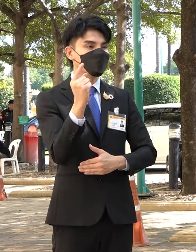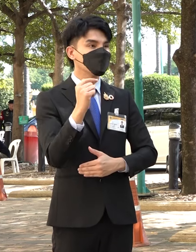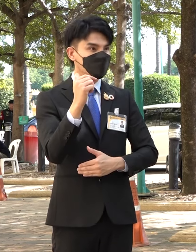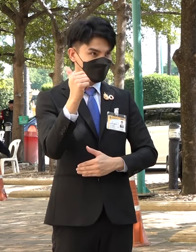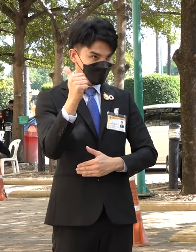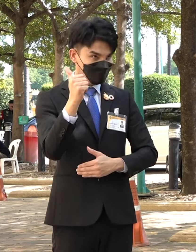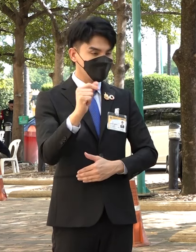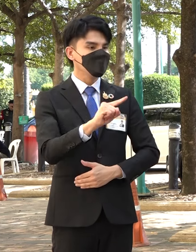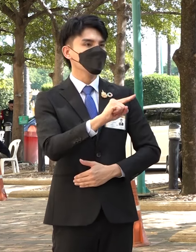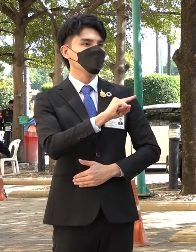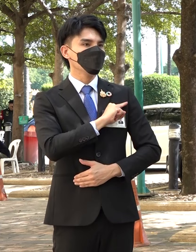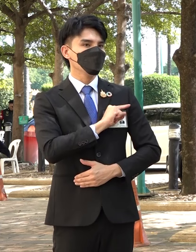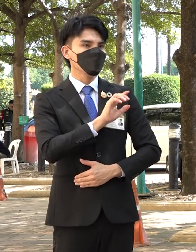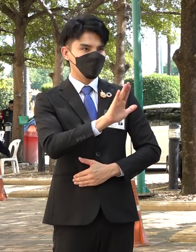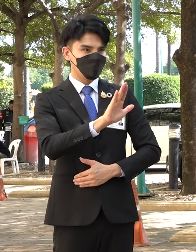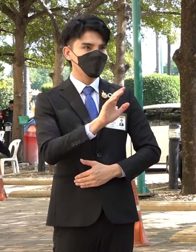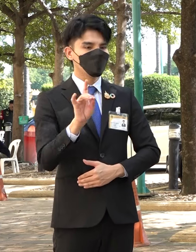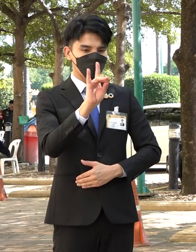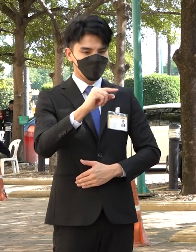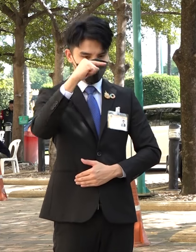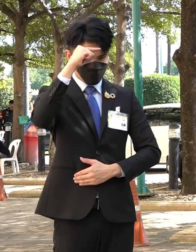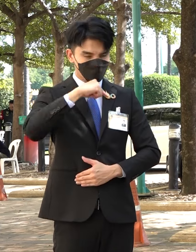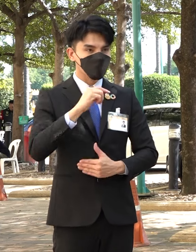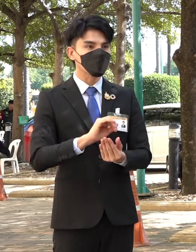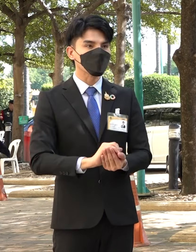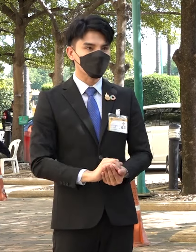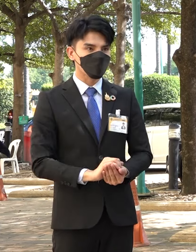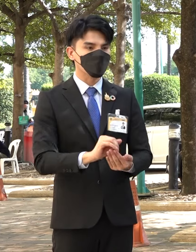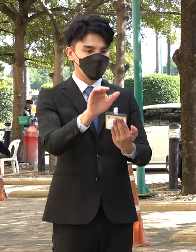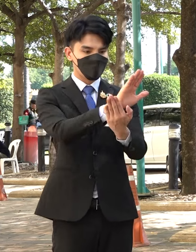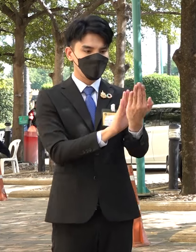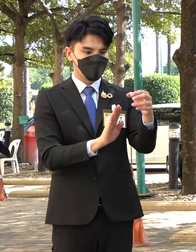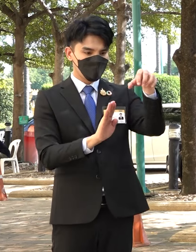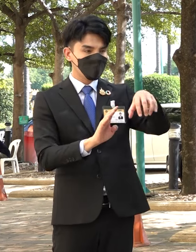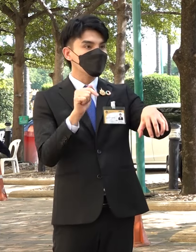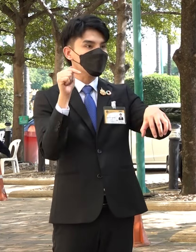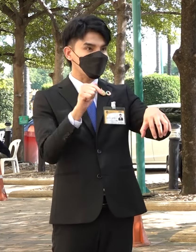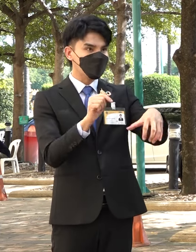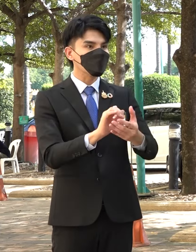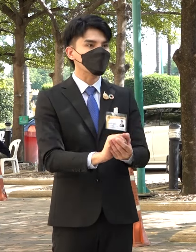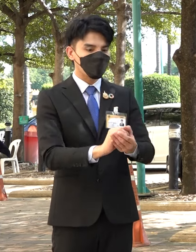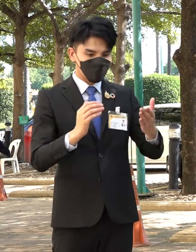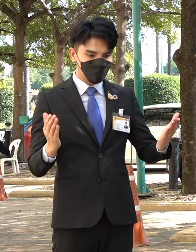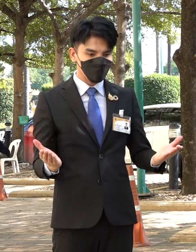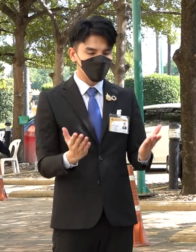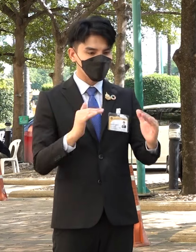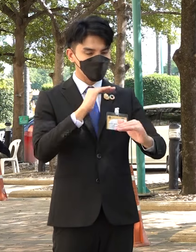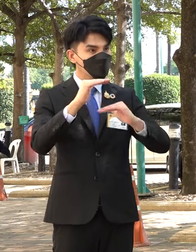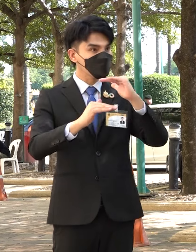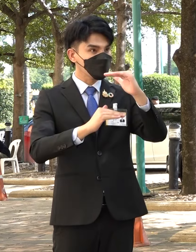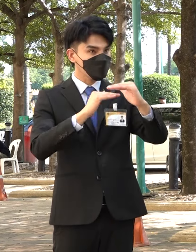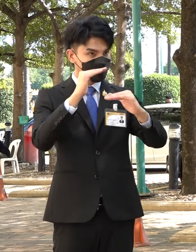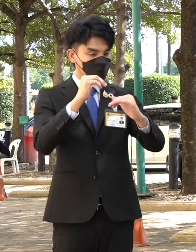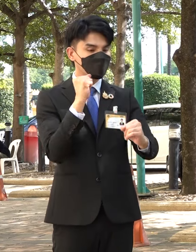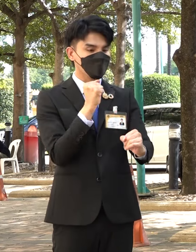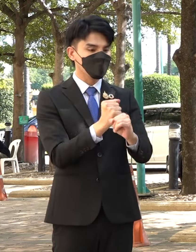พื้นที่ความรับผิดชอบขององค์การสวนสัตว์แห่งประเทศไทยที่มีอยู่ทั่วประเทศนะครับแล้วก็จะสนับสนุนการพัฒนาผลิต